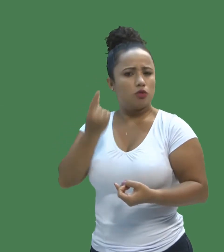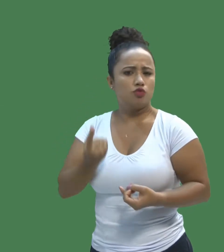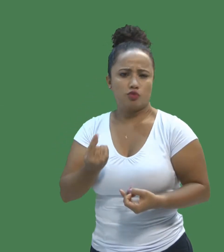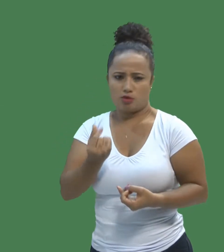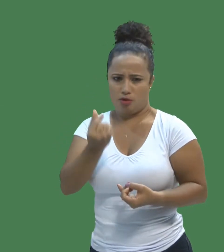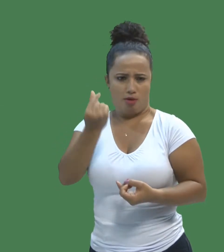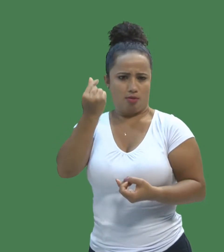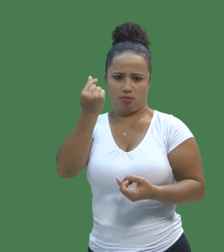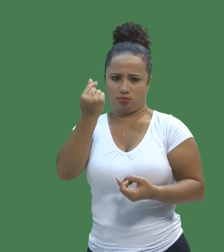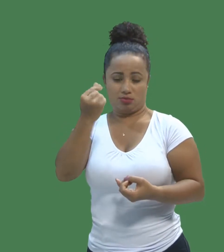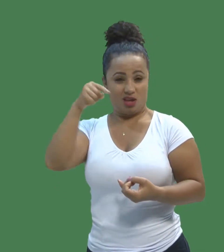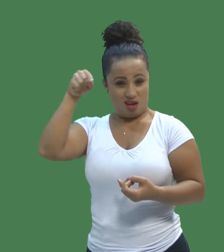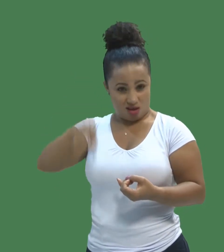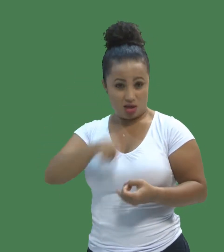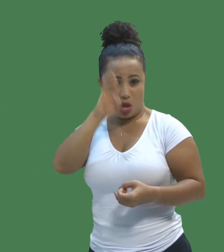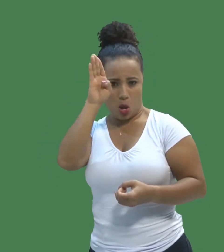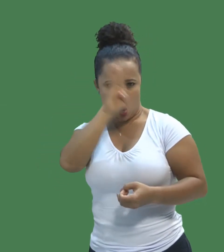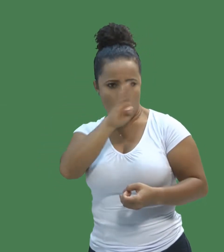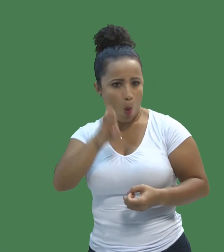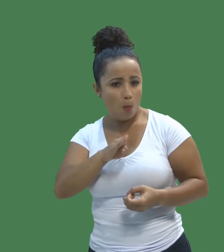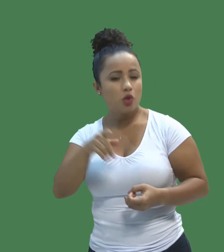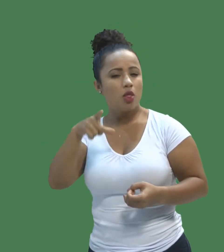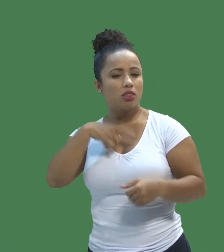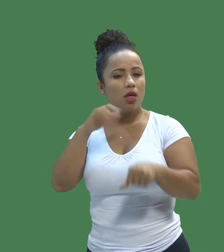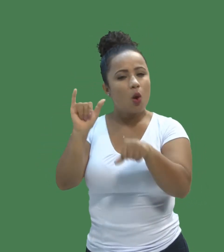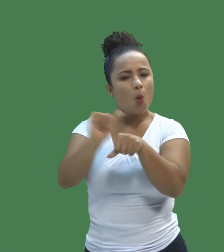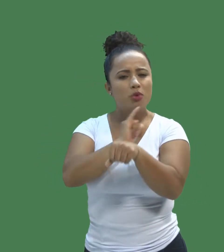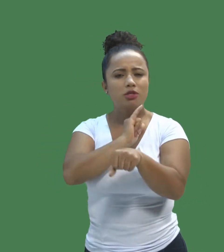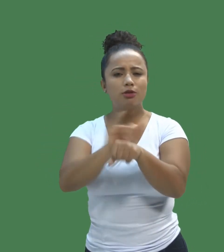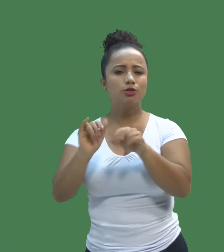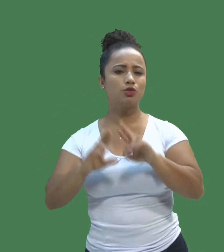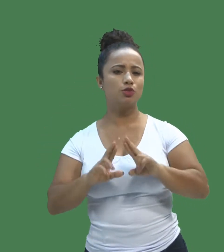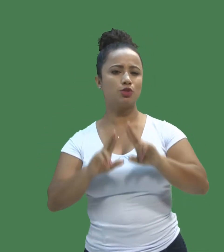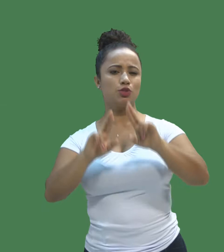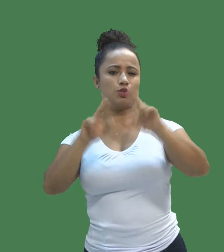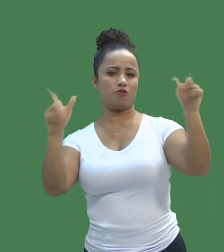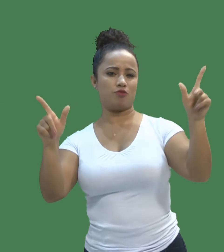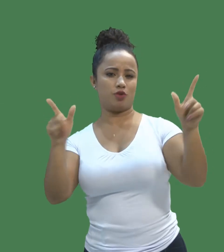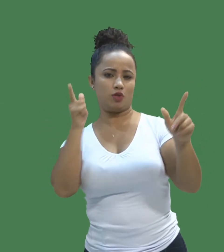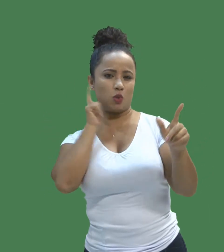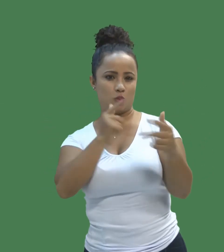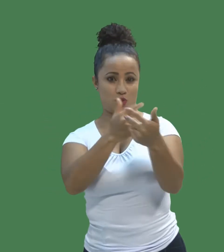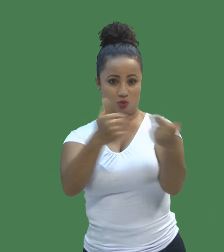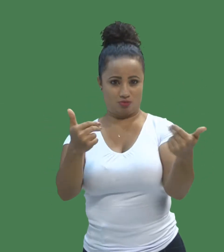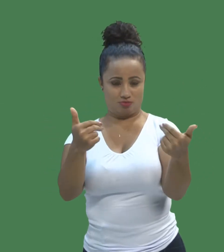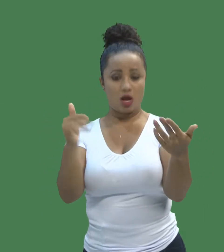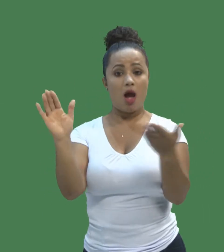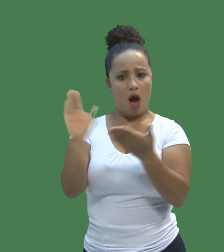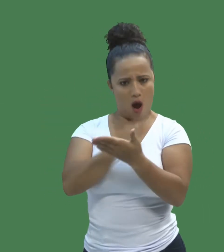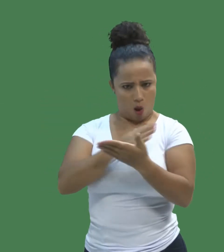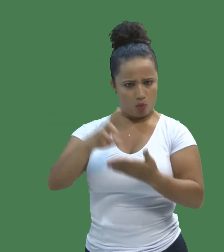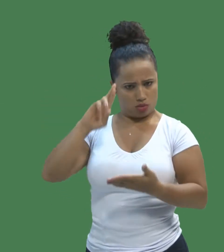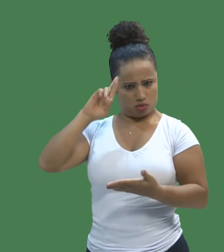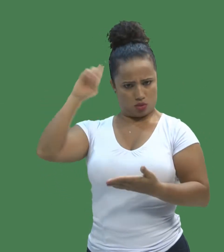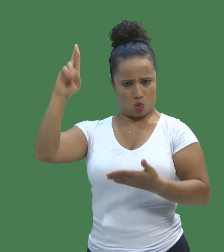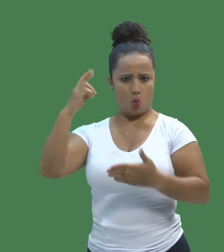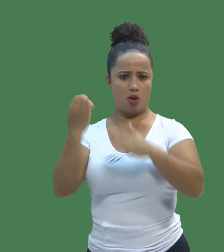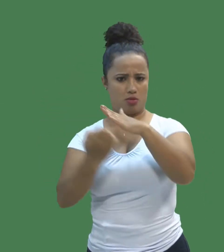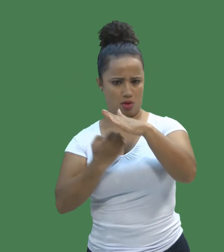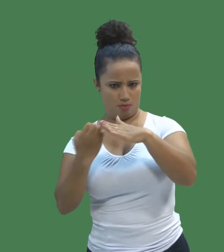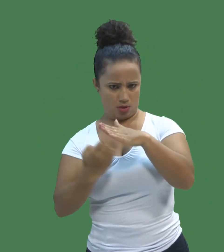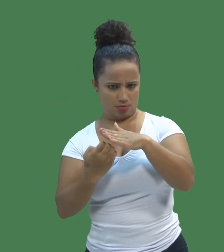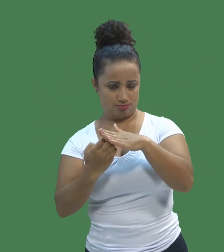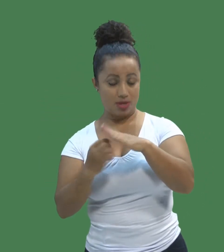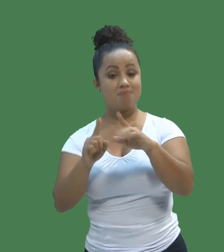capitalista, isto é, que no Brasil há uma maneira especial de se conseguir as coisas. Alguns